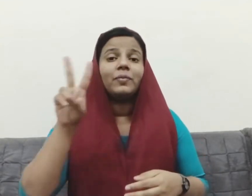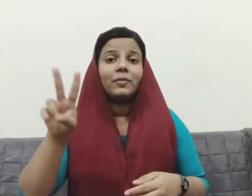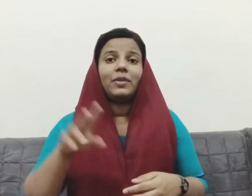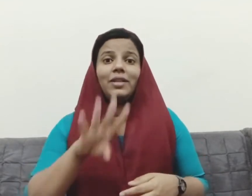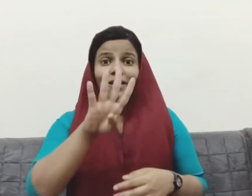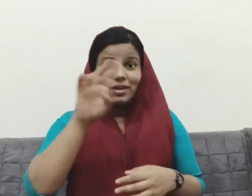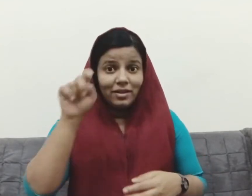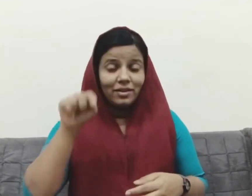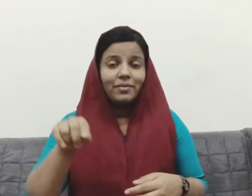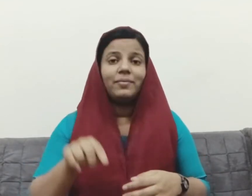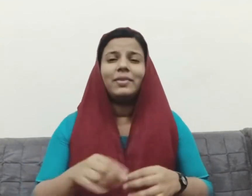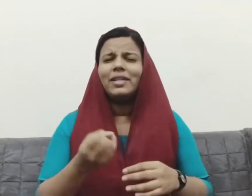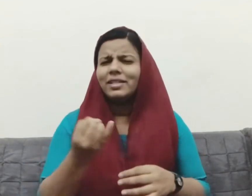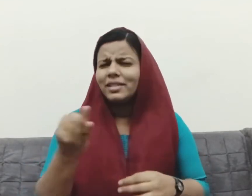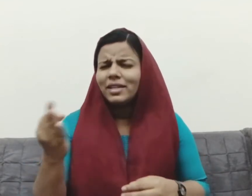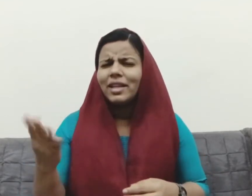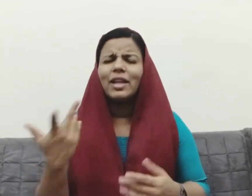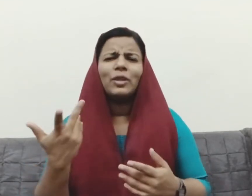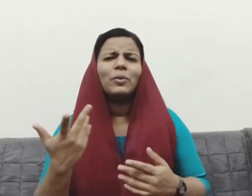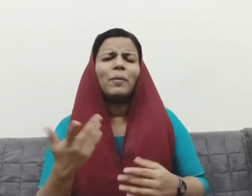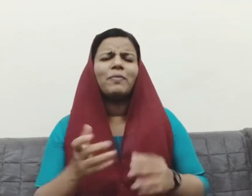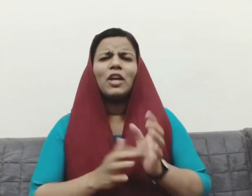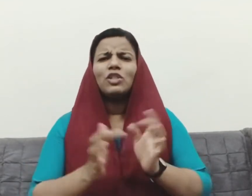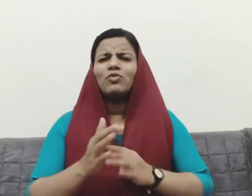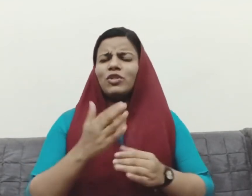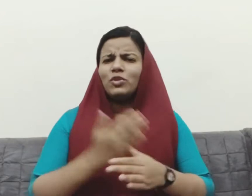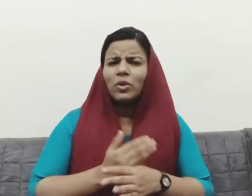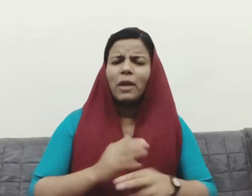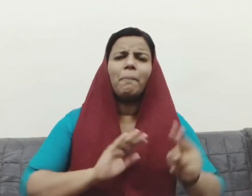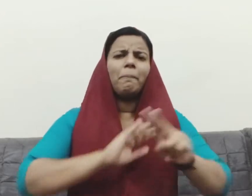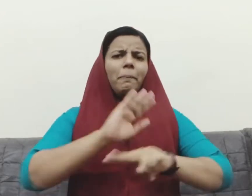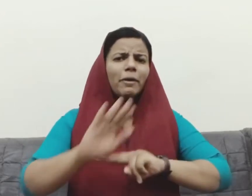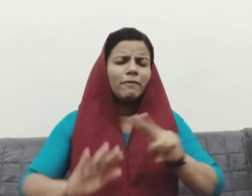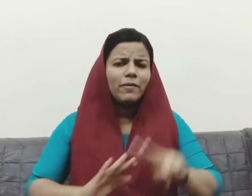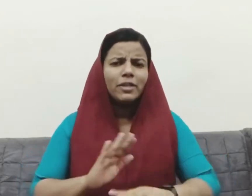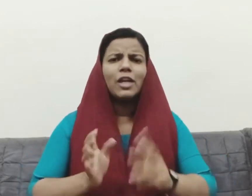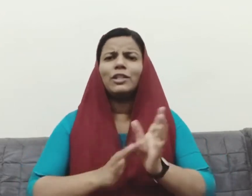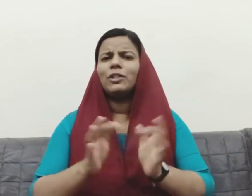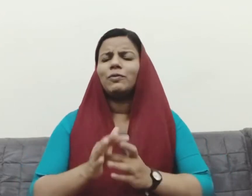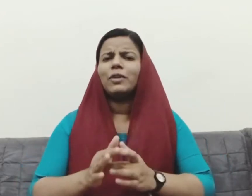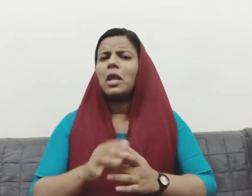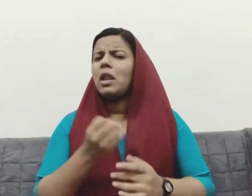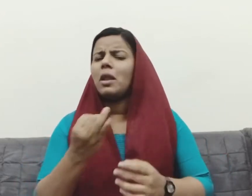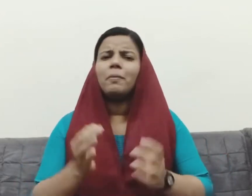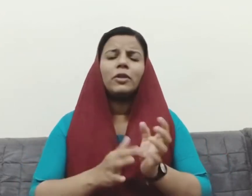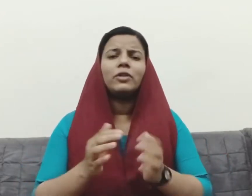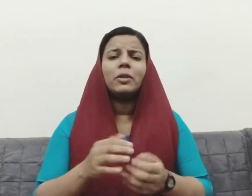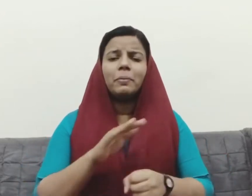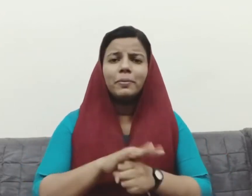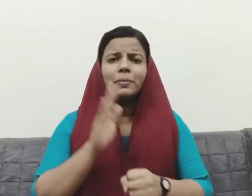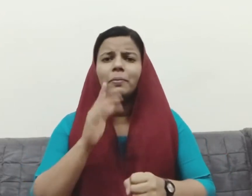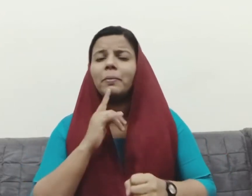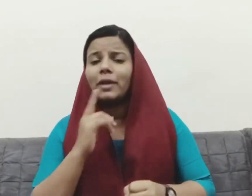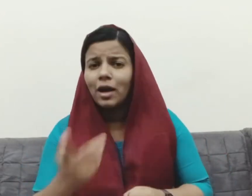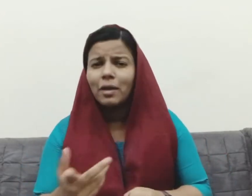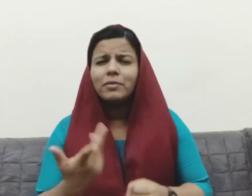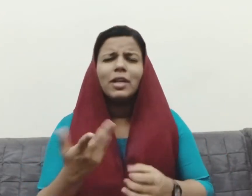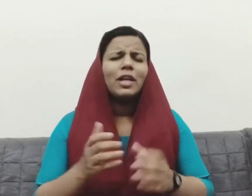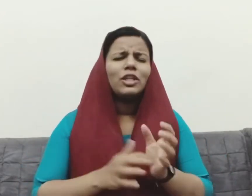Ephesians 4:11-12 അവിടെ ഇങ്ങനെ പറയുന്നത്, അവൻ ചിലരെ അപ്പോസ്തലന്മാരായും ചിലരെ പ്രവാചകന്മാരായും ചിലരെ സുവിശേഷകന്മാരായും ചിലരെ